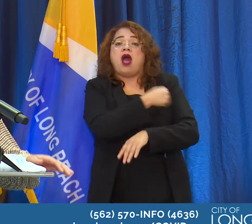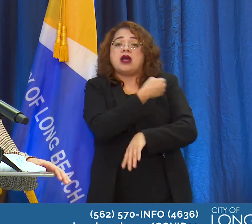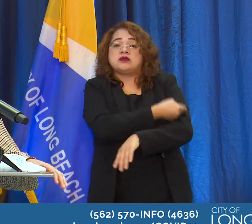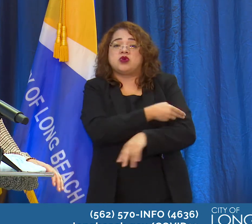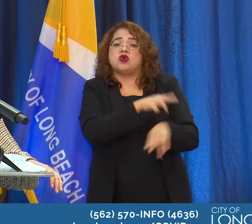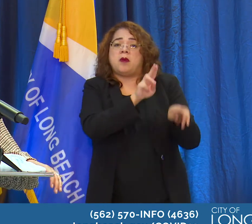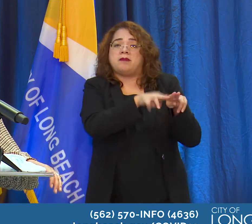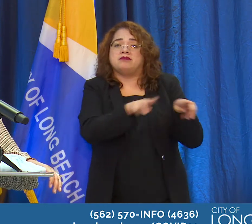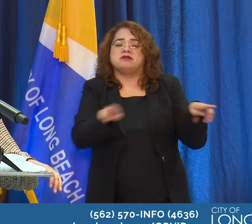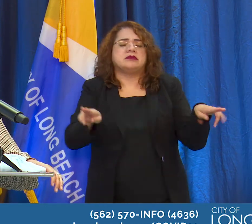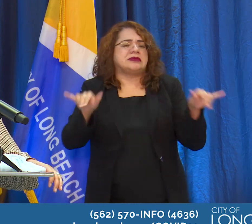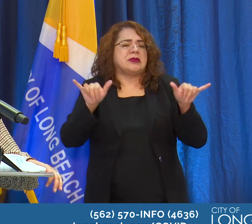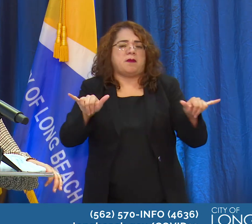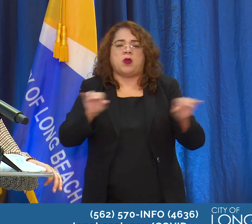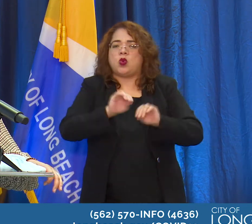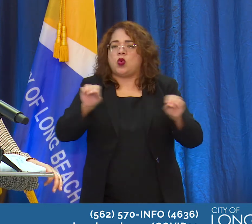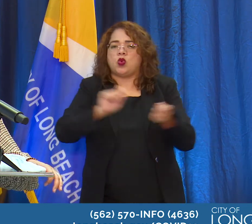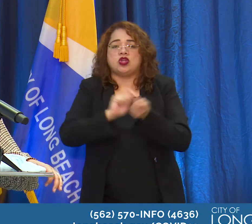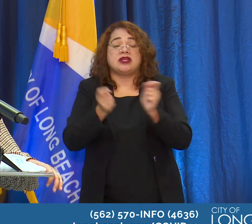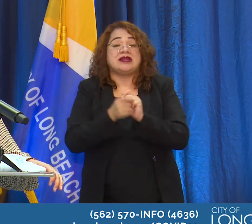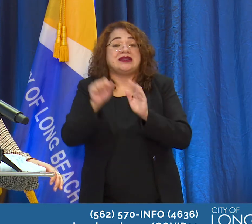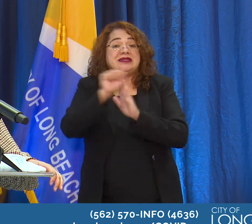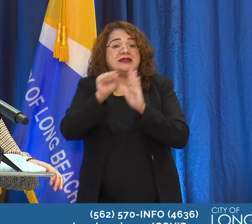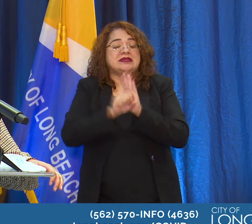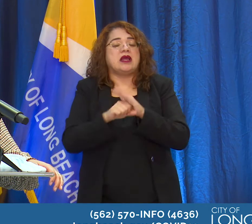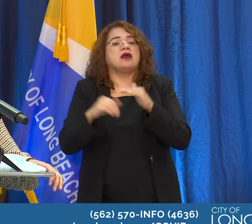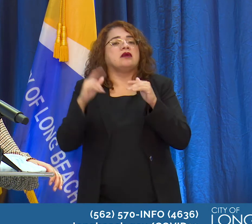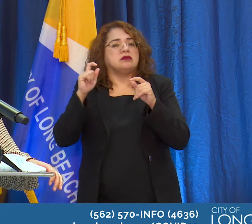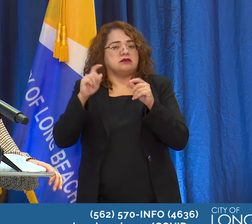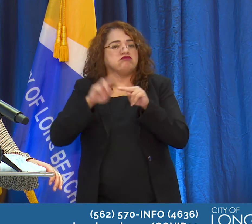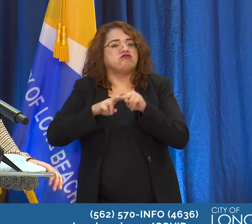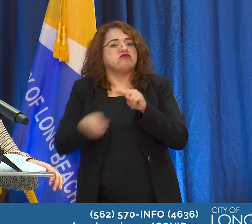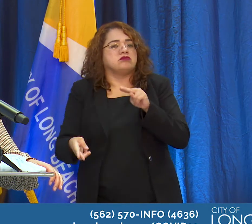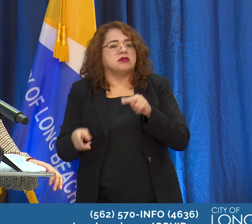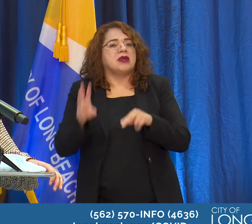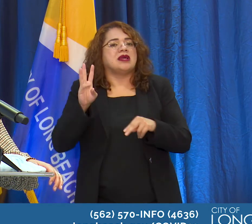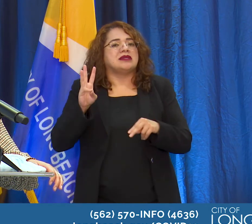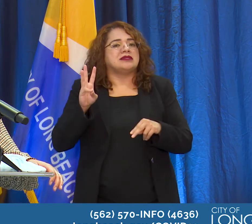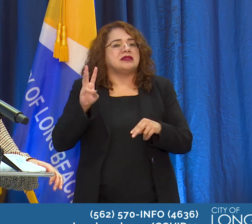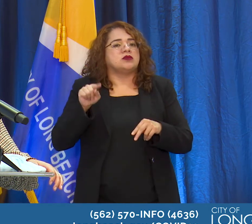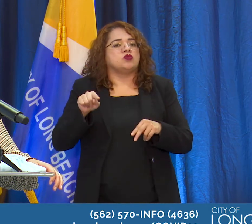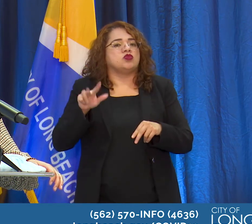sigue igual. En el estado ha bajado las hospitalizaciones por un